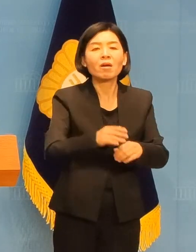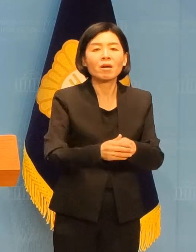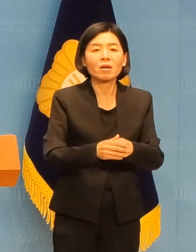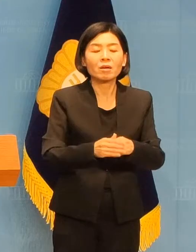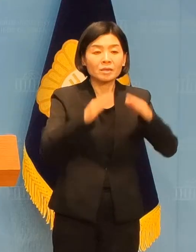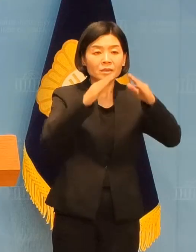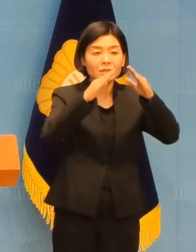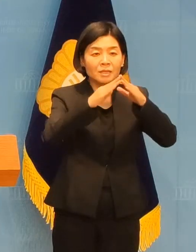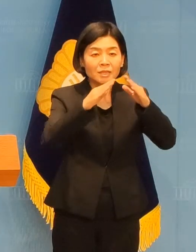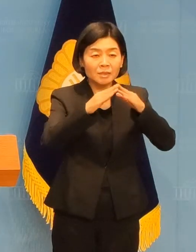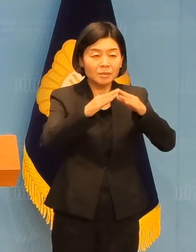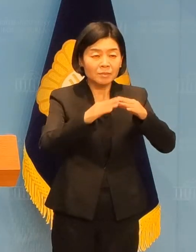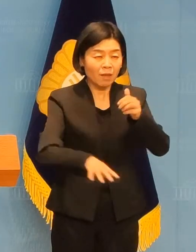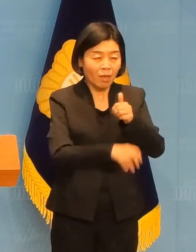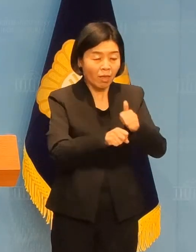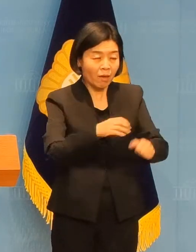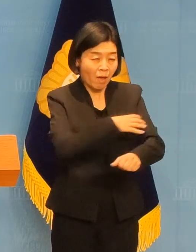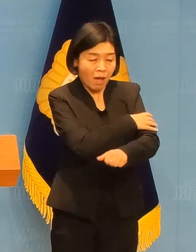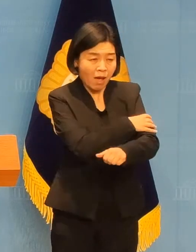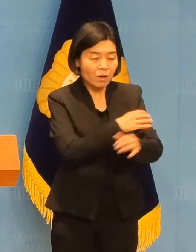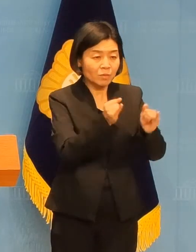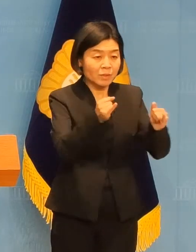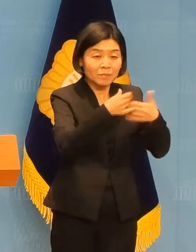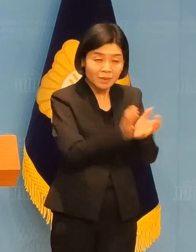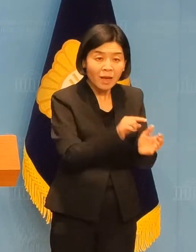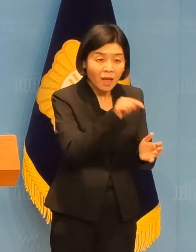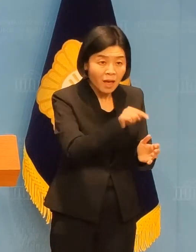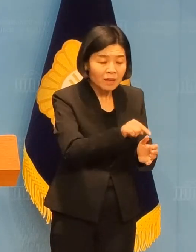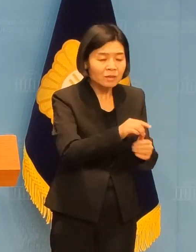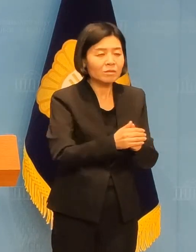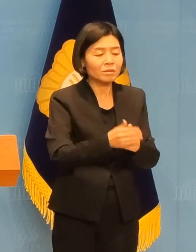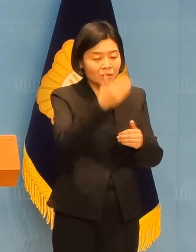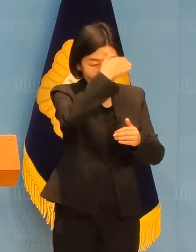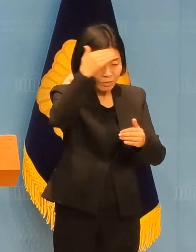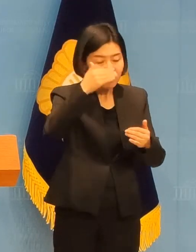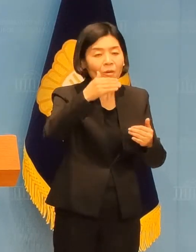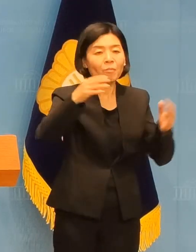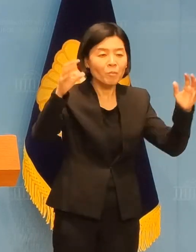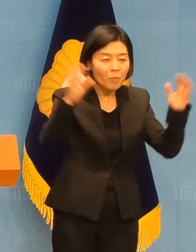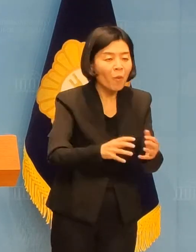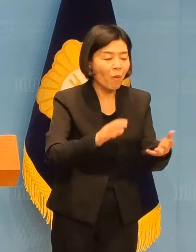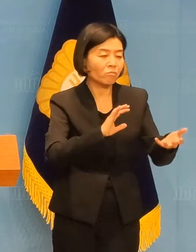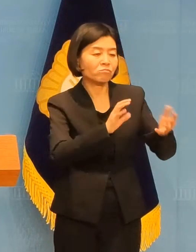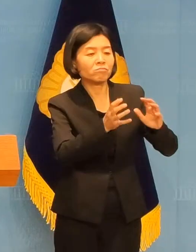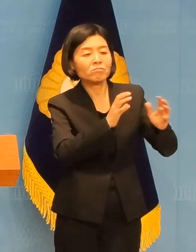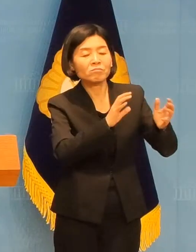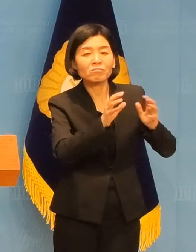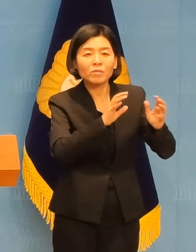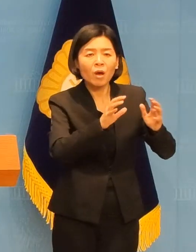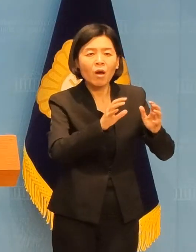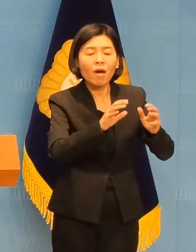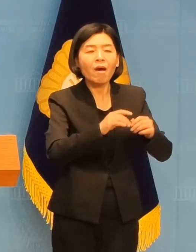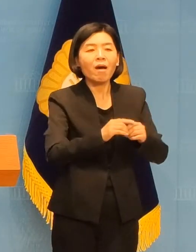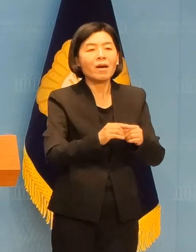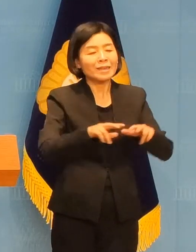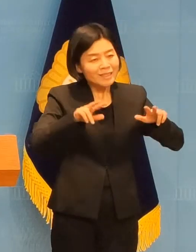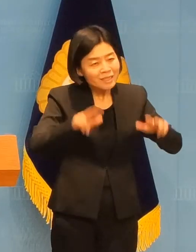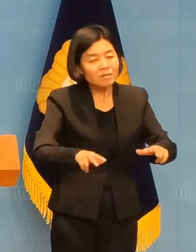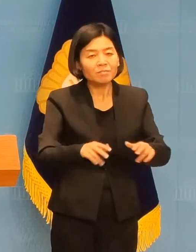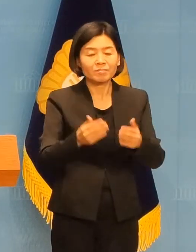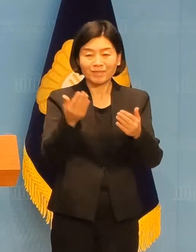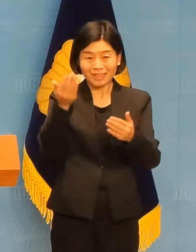기득권 정당 국민의힘에서 지난달에 개최했던 청년 간담회에서조차 이제는